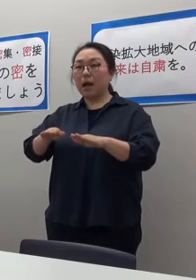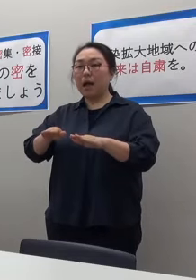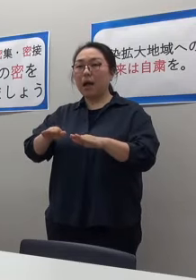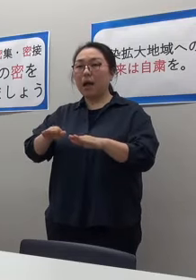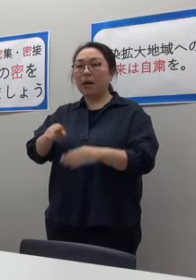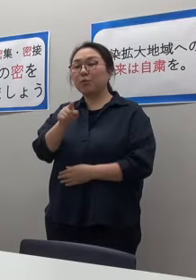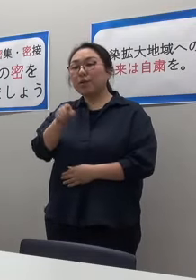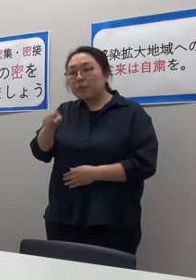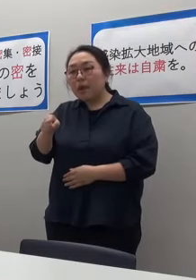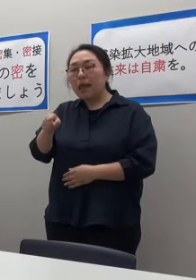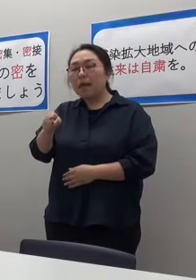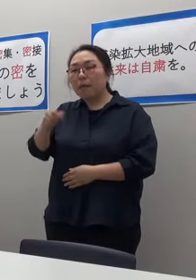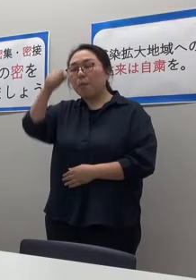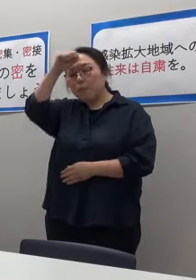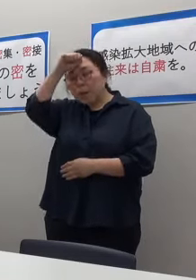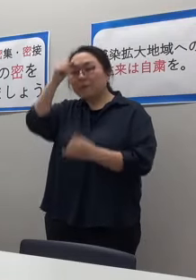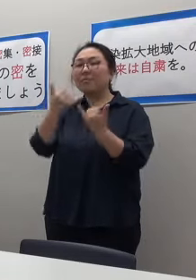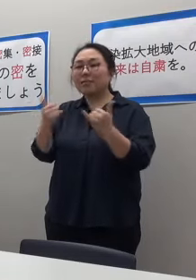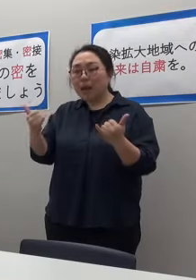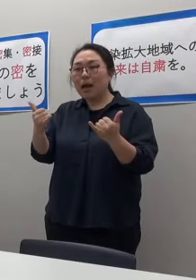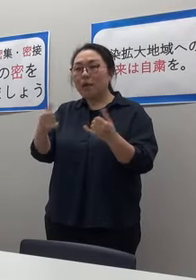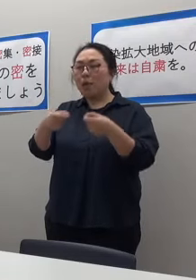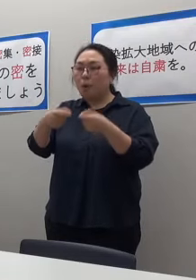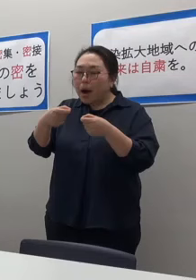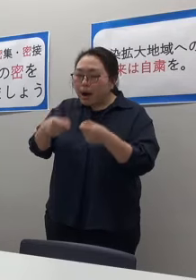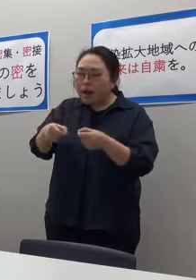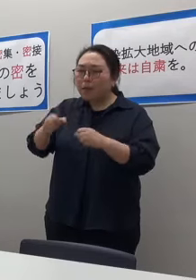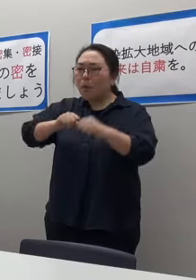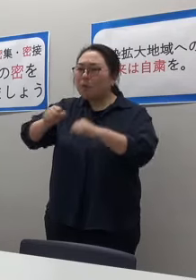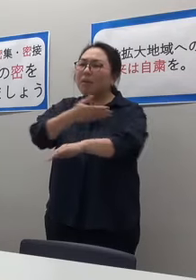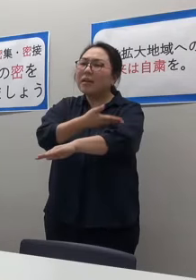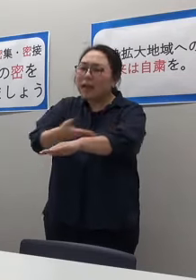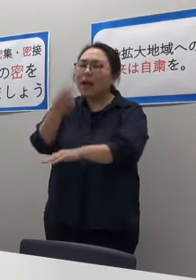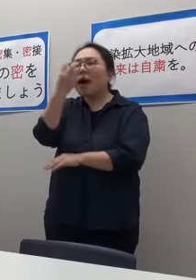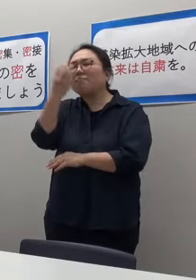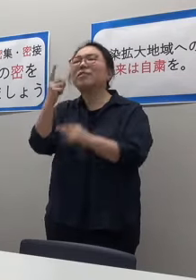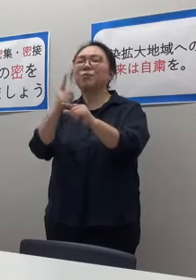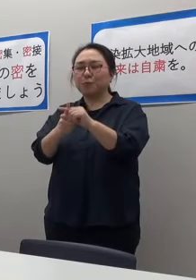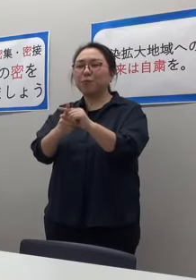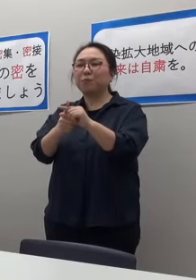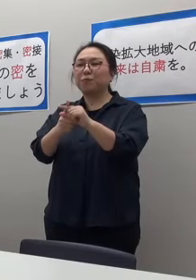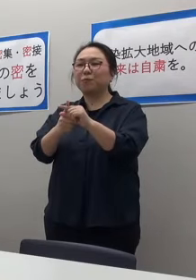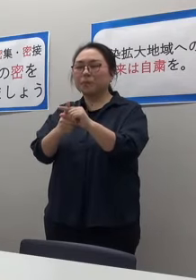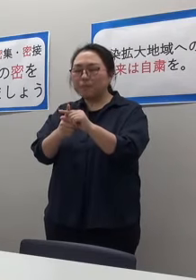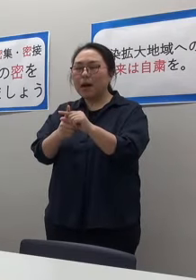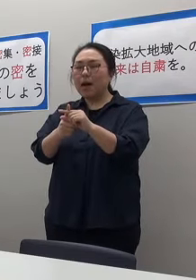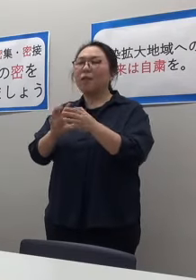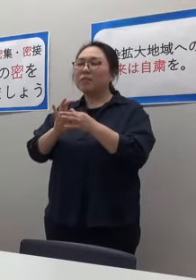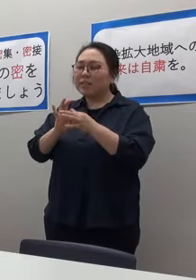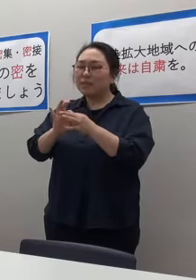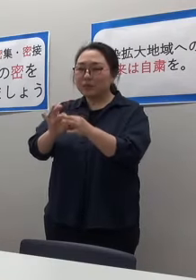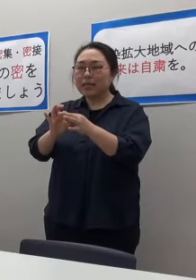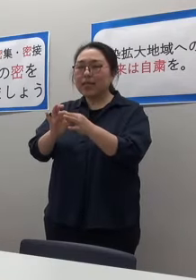の詳細な行動歴につきまして確認作業を進めているところであり、引き続きさらなる濃厚接